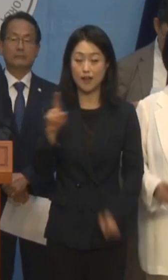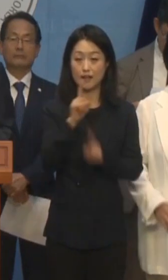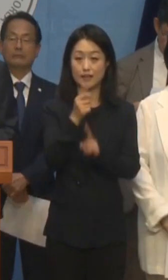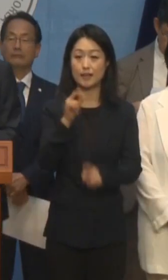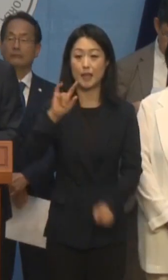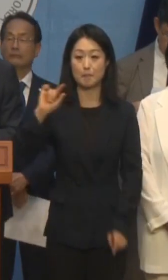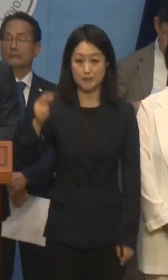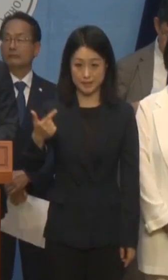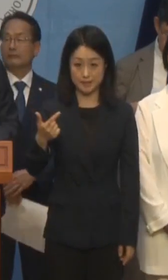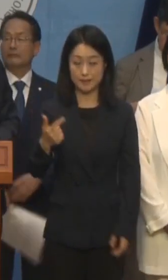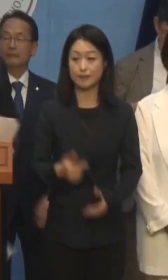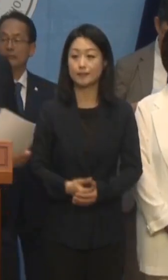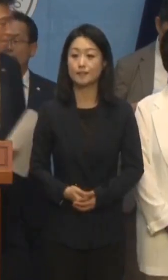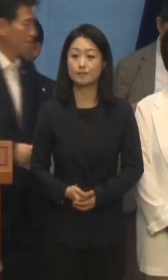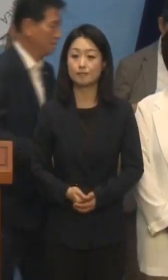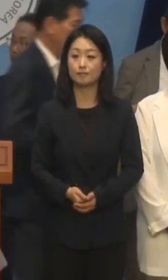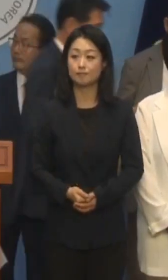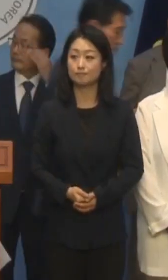이혜민.